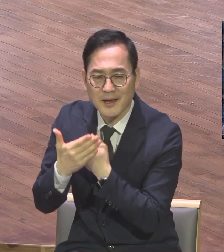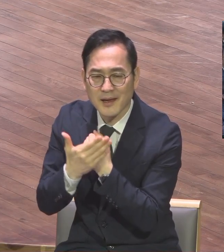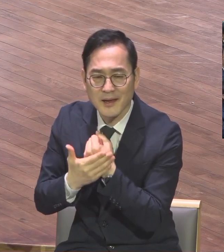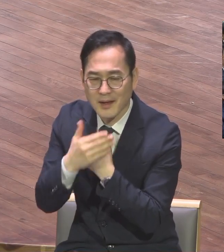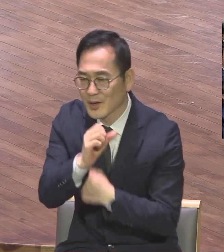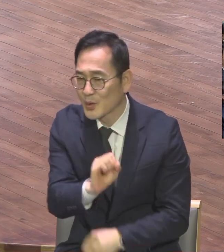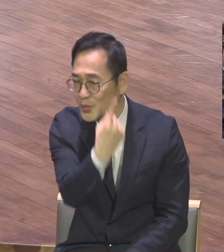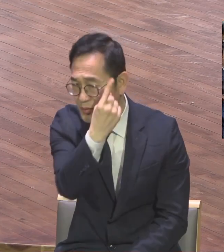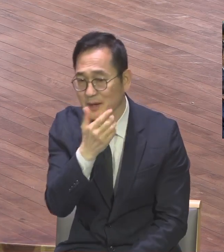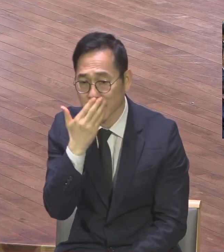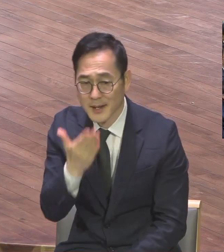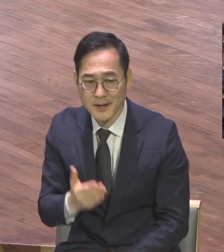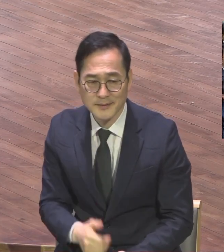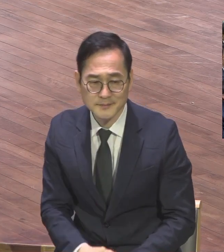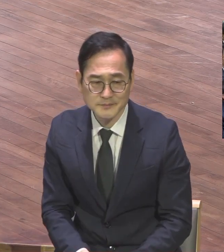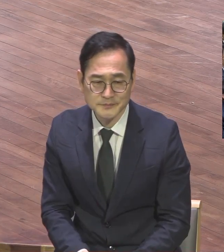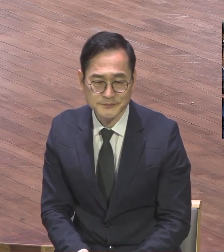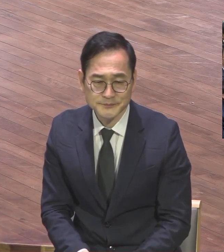합니다.